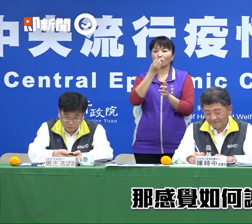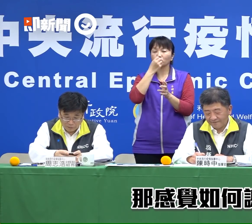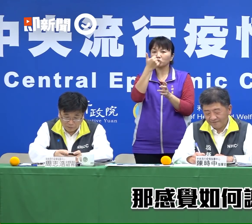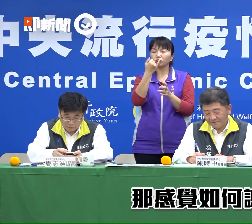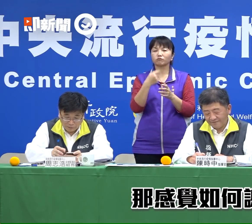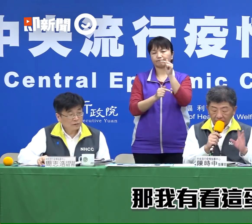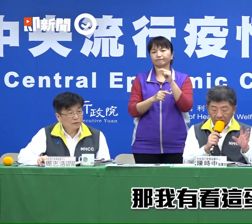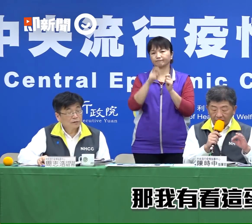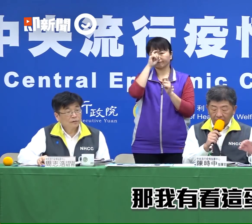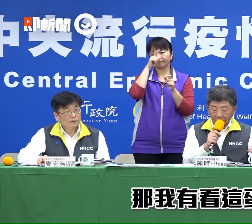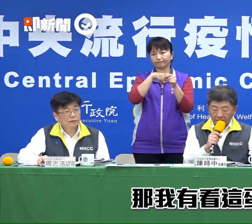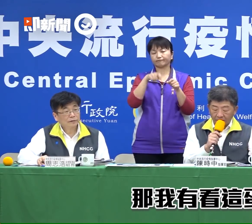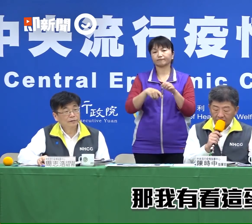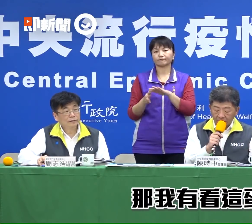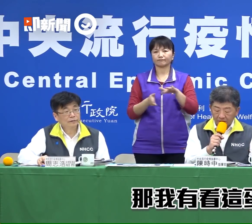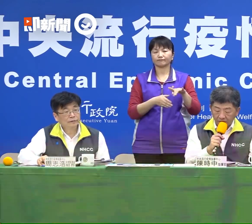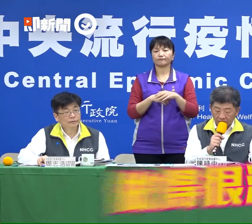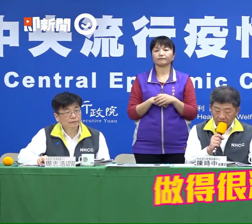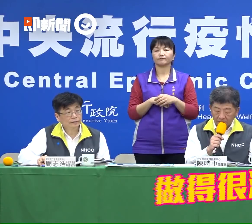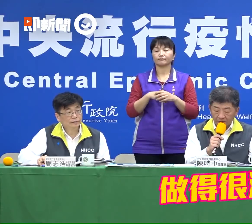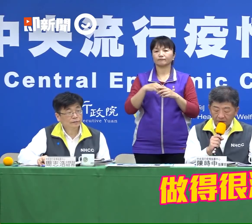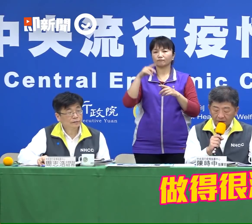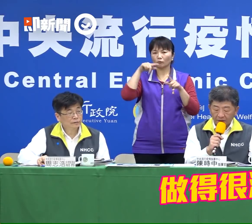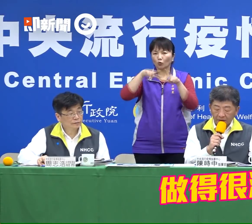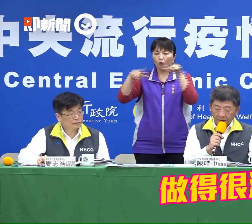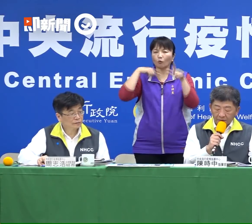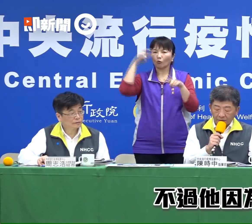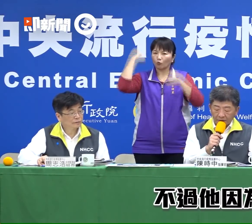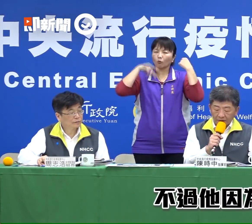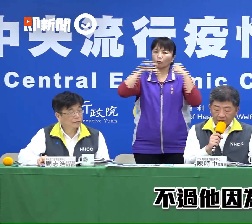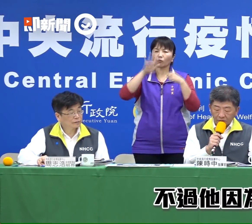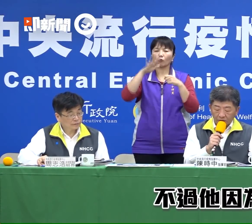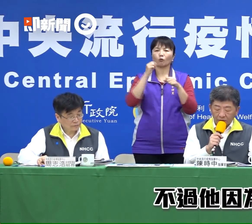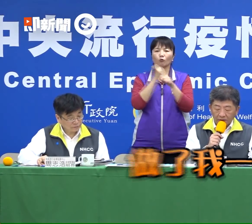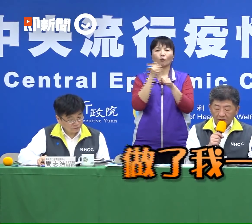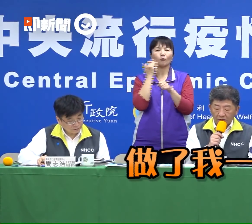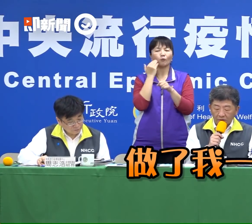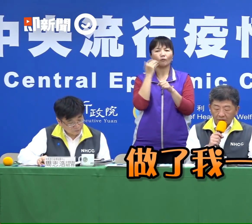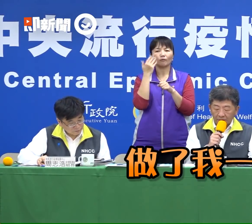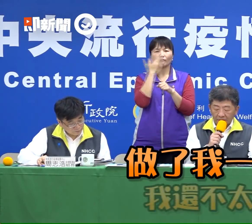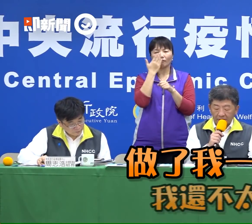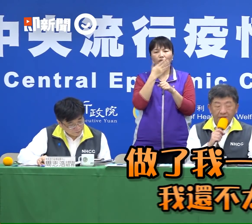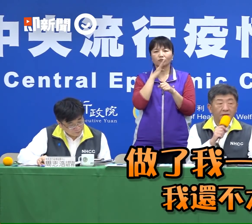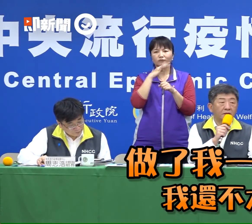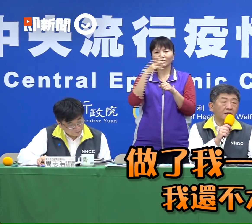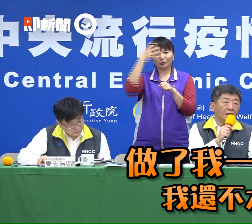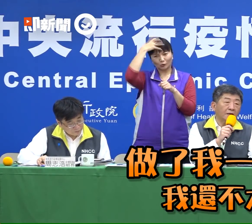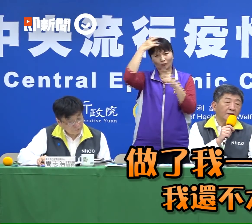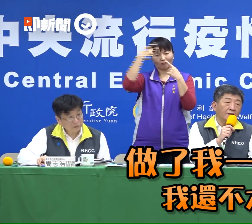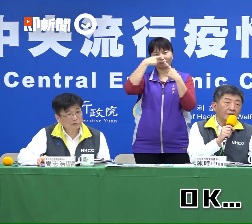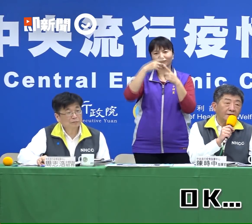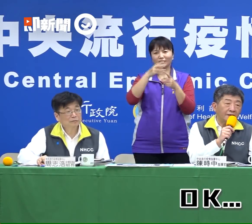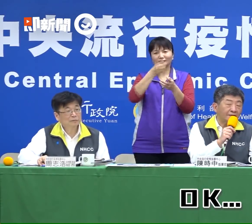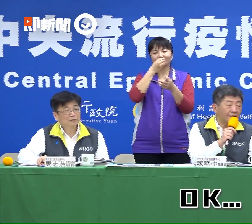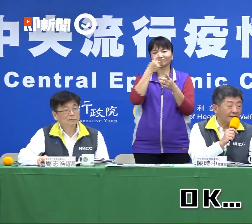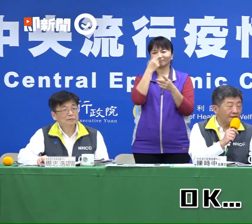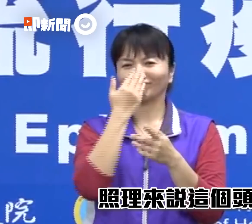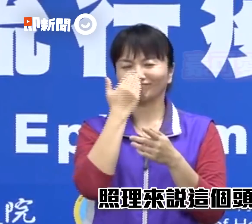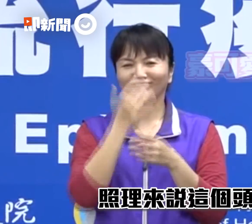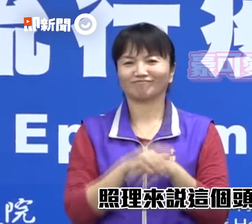感觉如何？谢谢。 让我看到那张高，张高做得很漂亮，不过他因为做了我一个头，我还不太敢吃了。哎呀，他想做